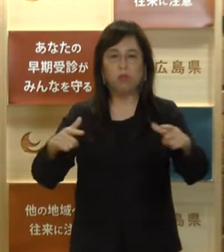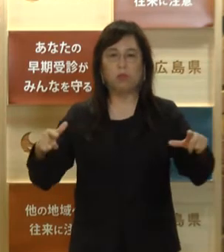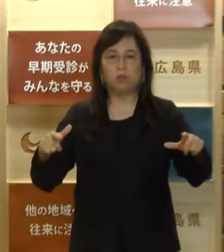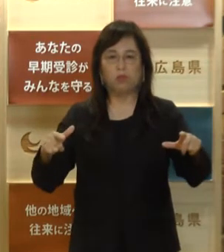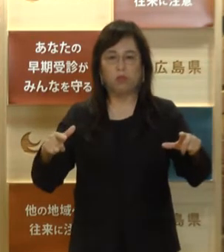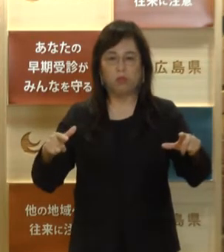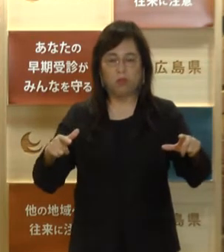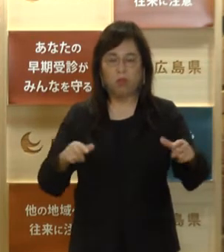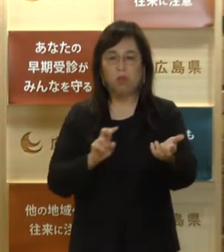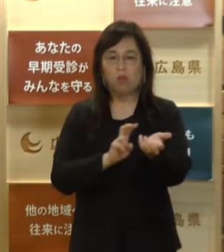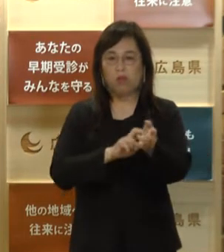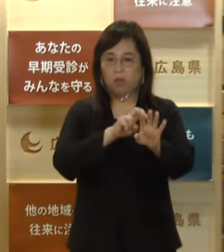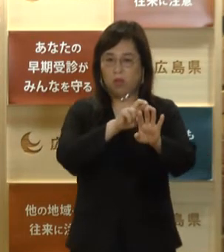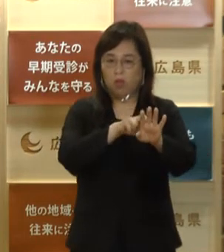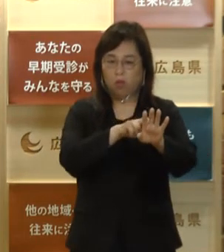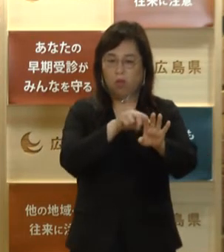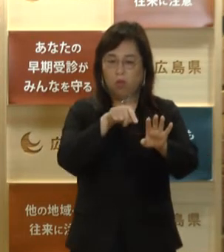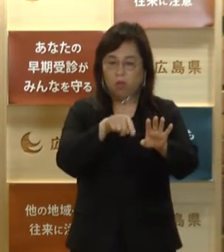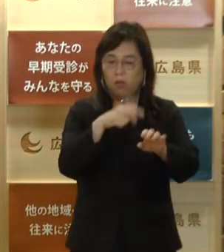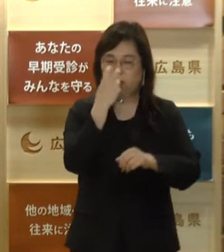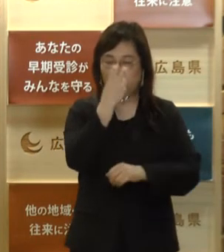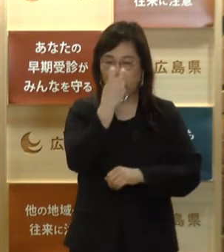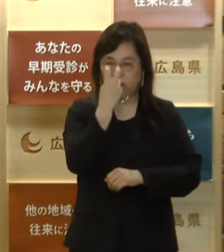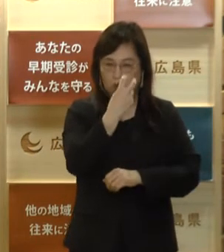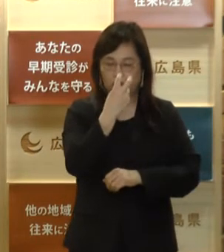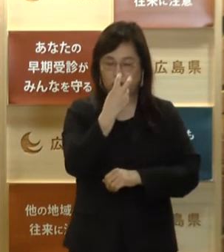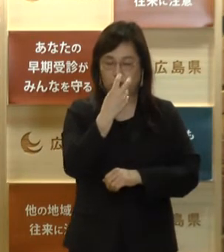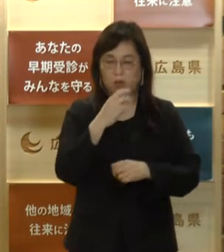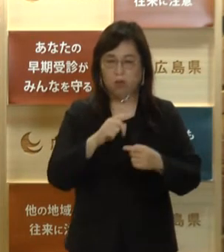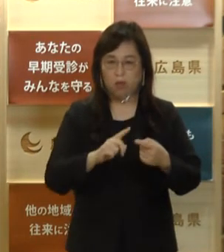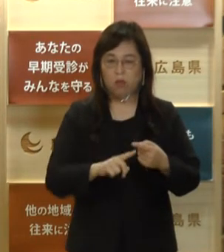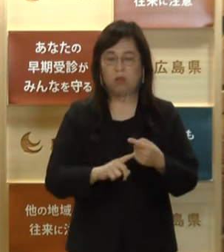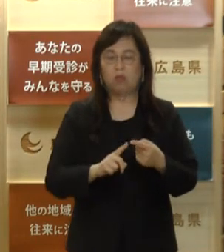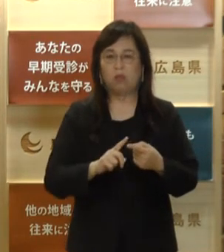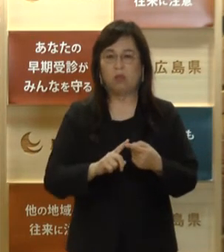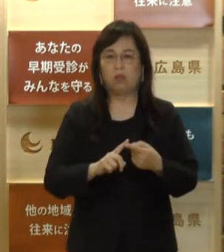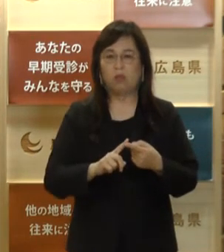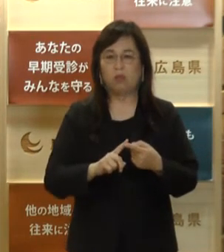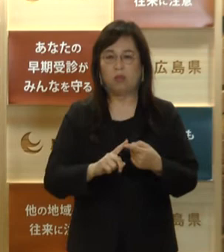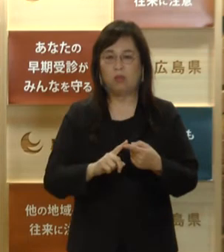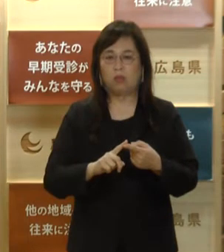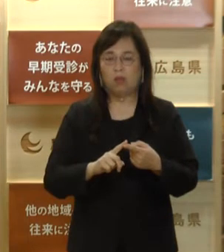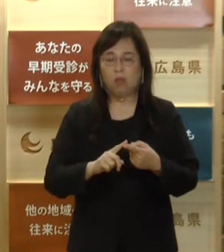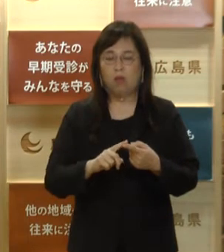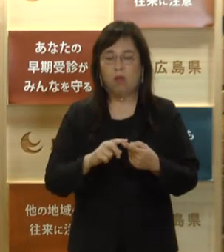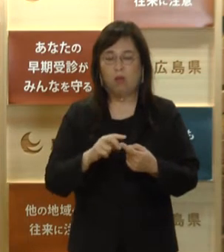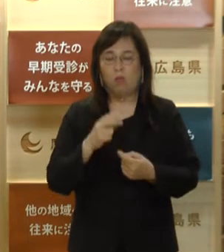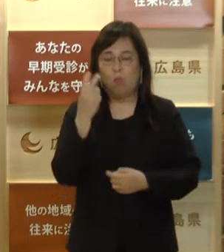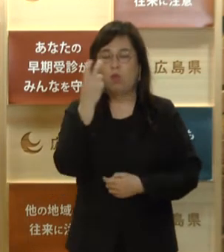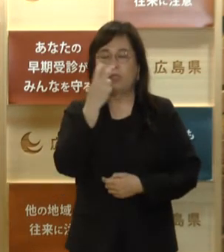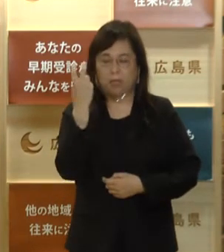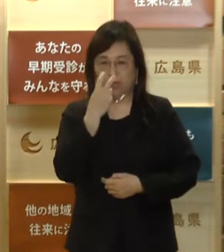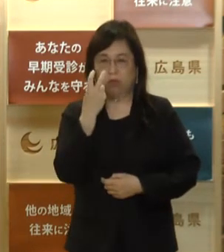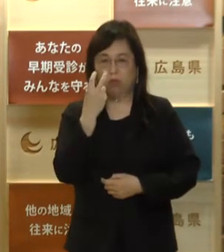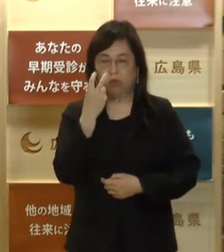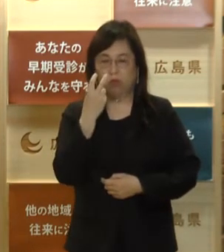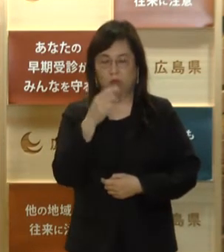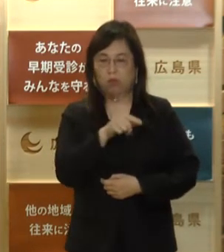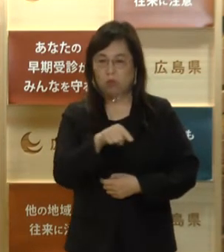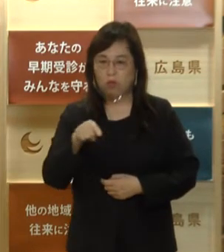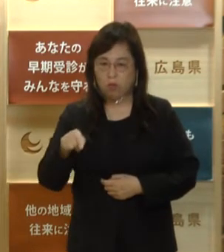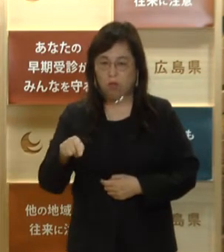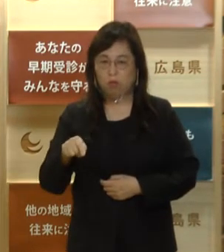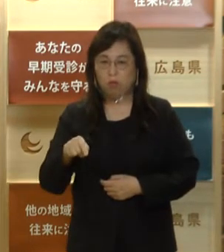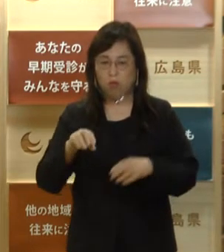療機関での検査、それからモニタリングにおける検査、いずれもですね、増